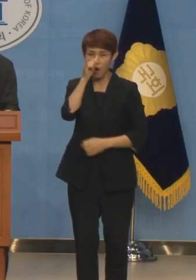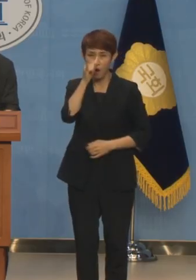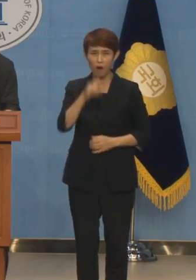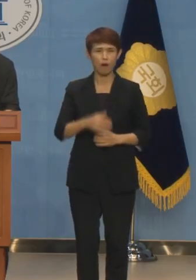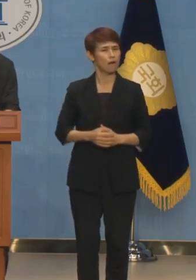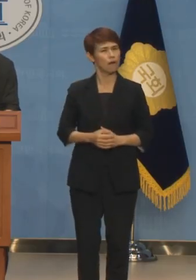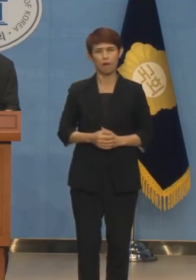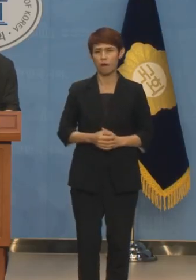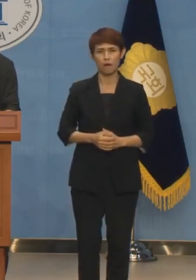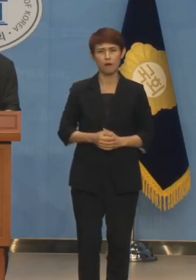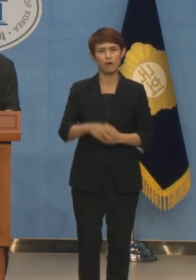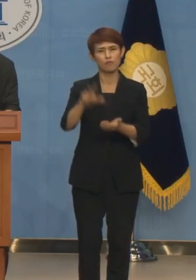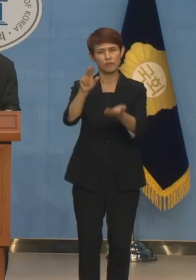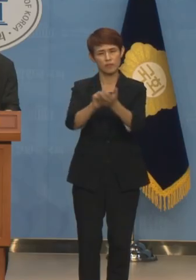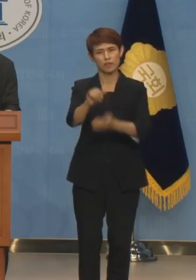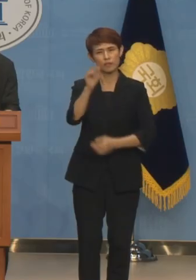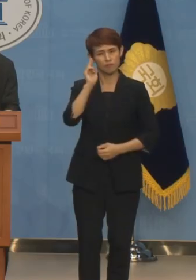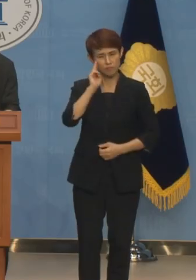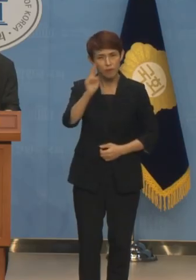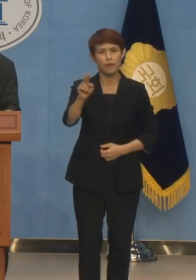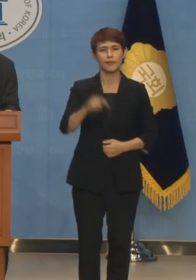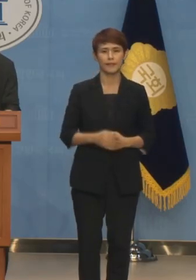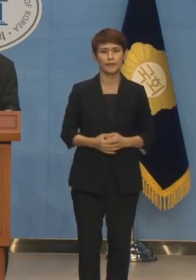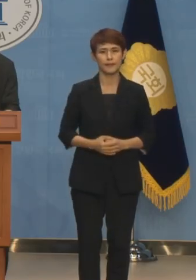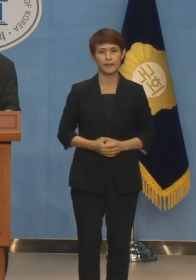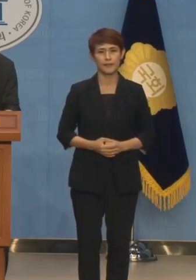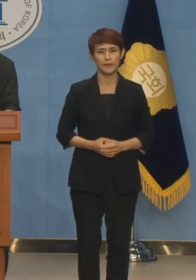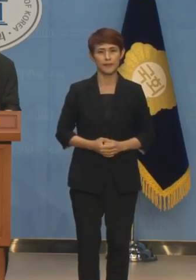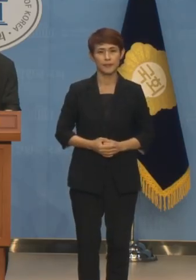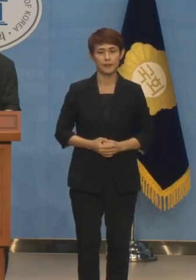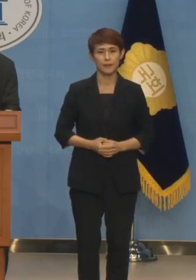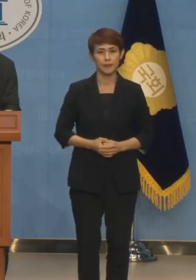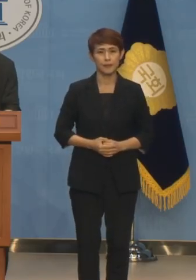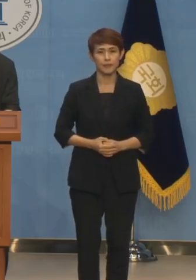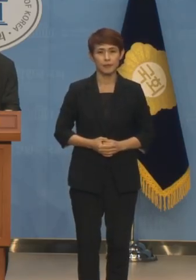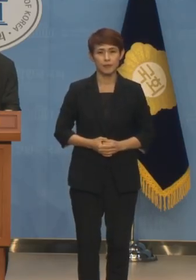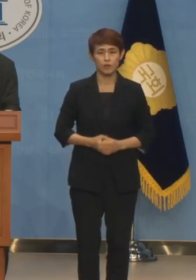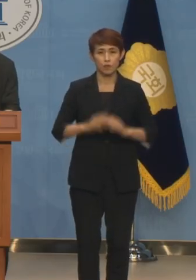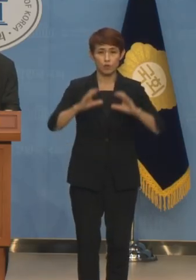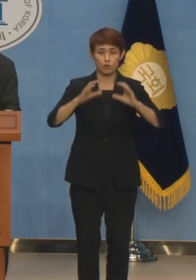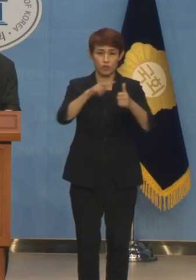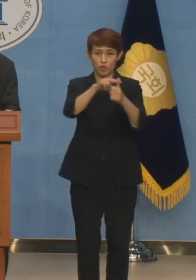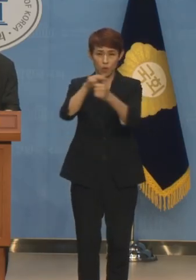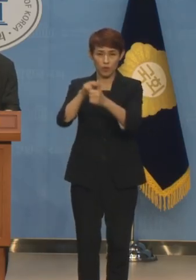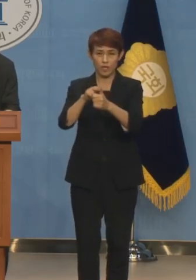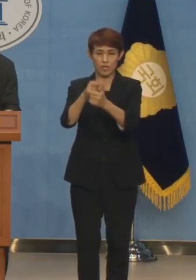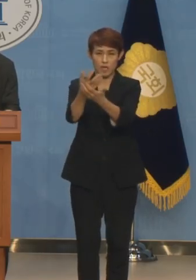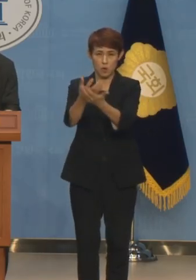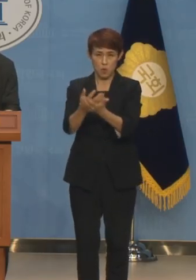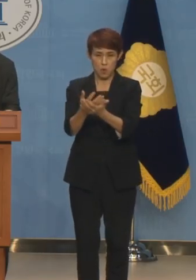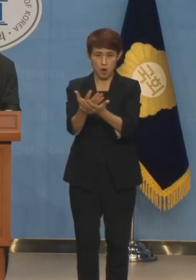끔찍한 공안기관임을 노골화했습니다. 원활한